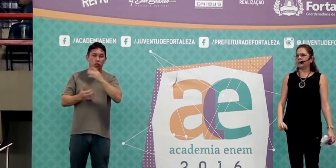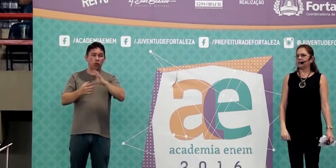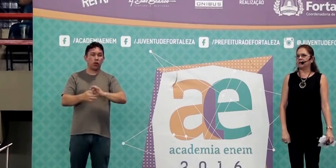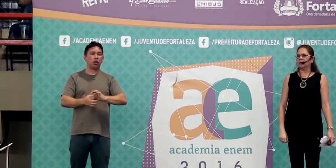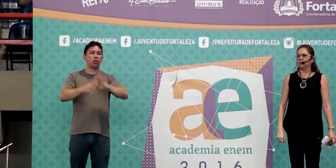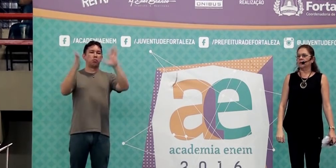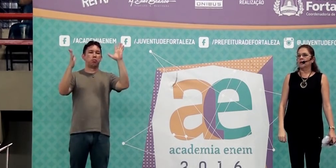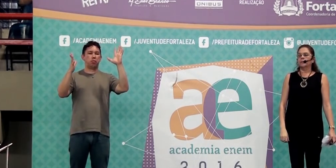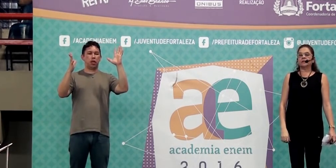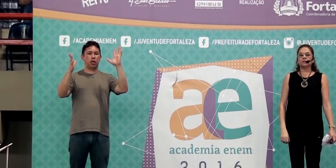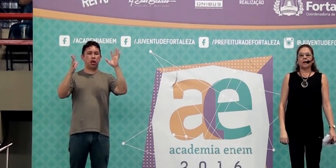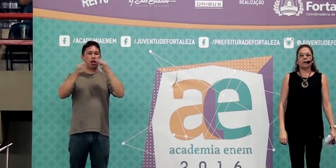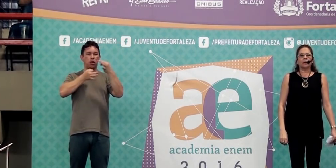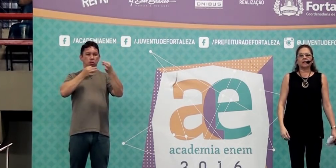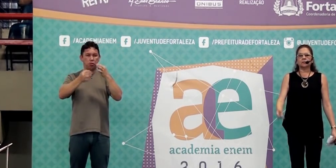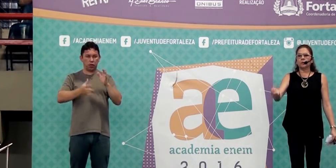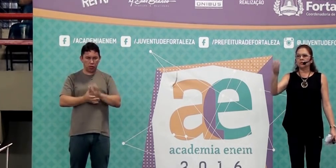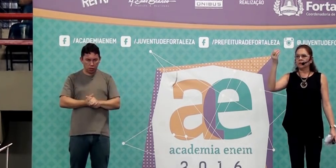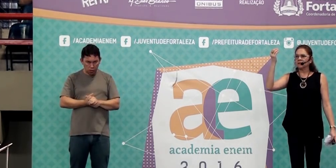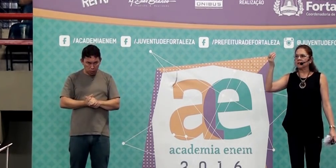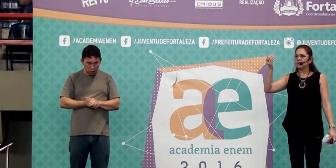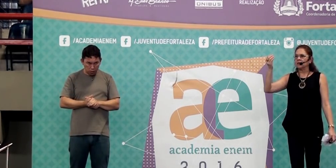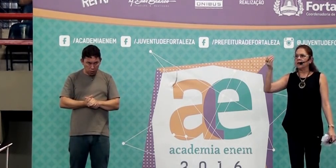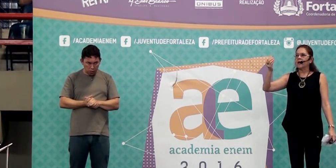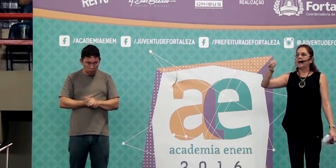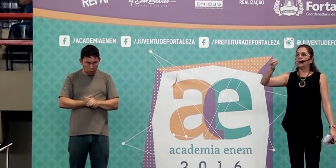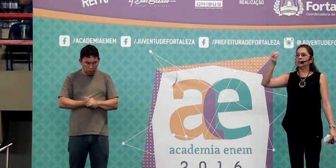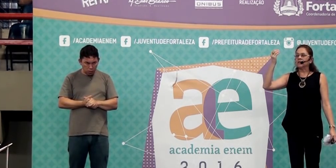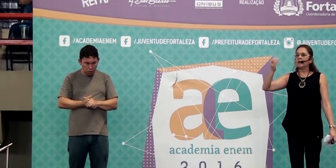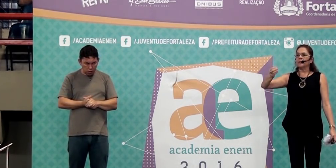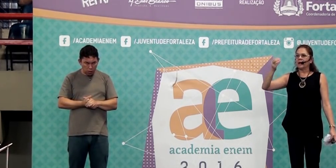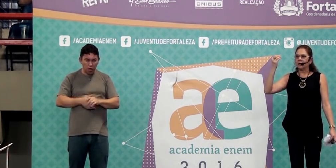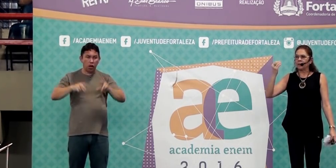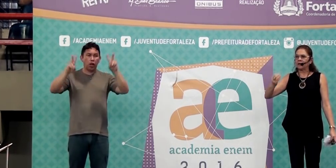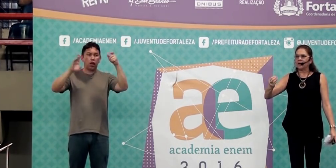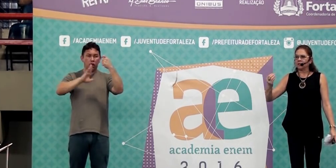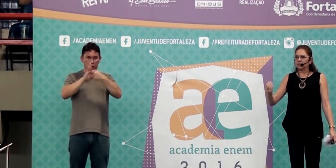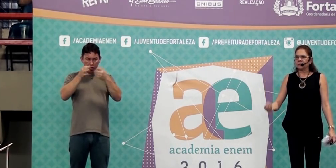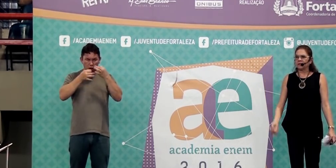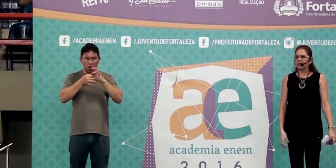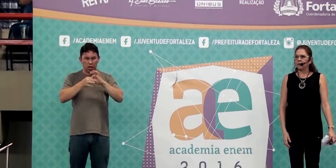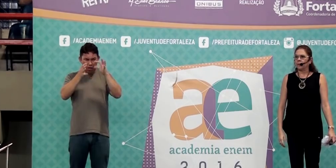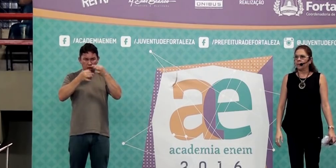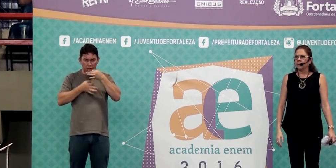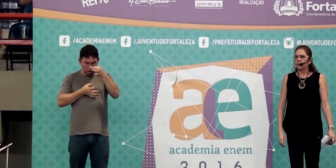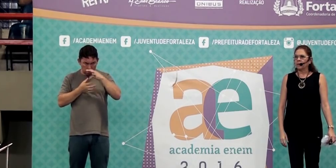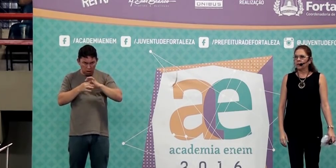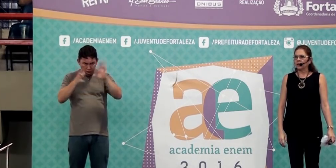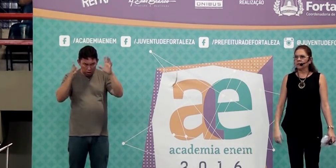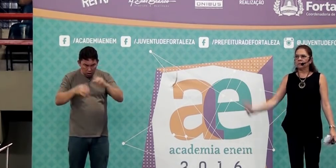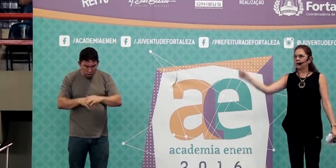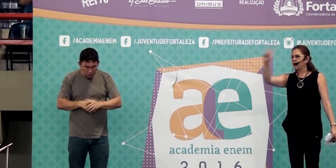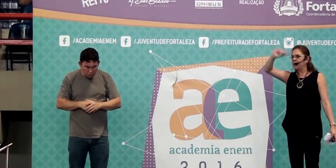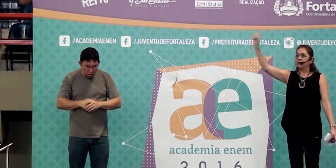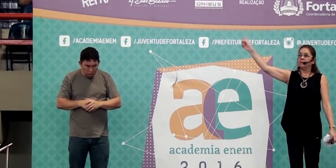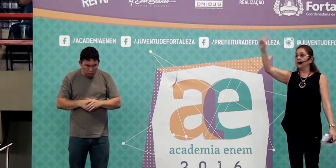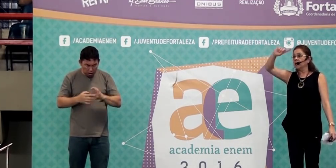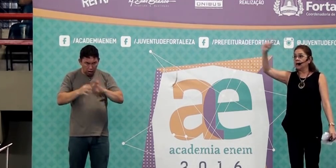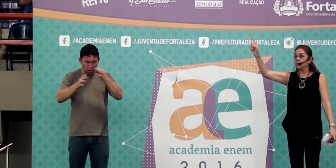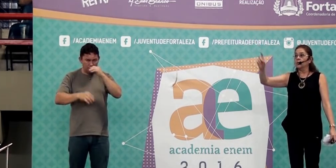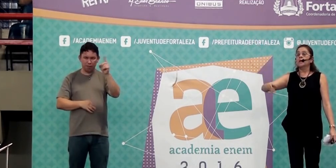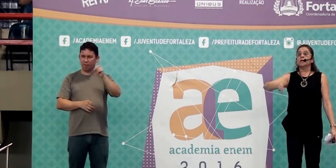liberdade de expressão. Pessoal, respondam assim: o tema é liberdade de expressão? Pelo que eu